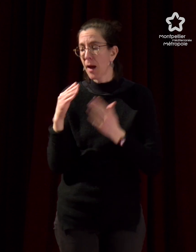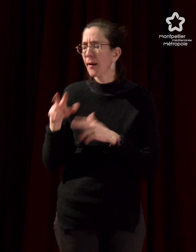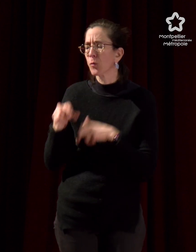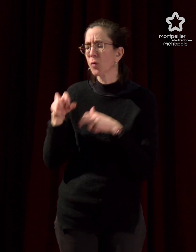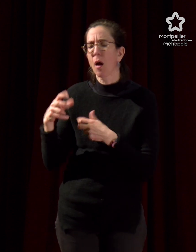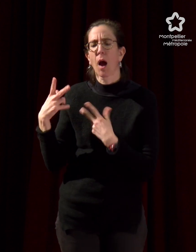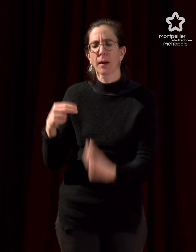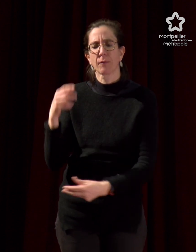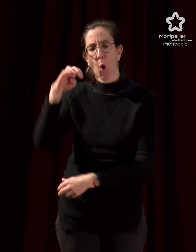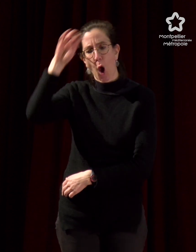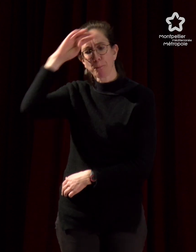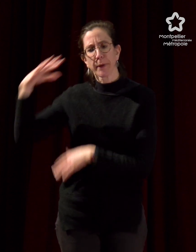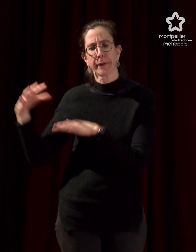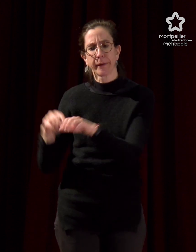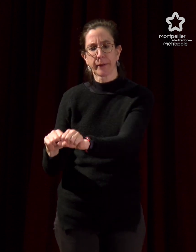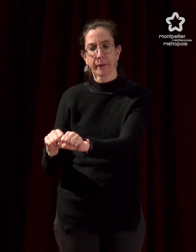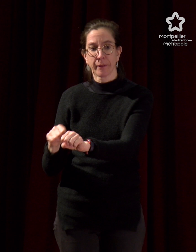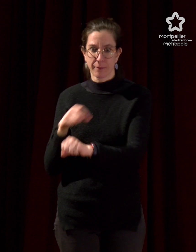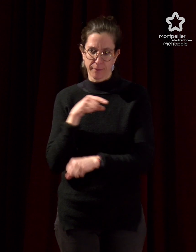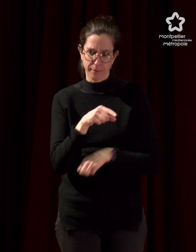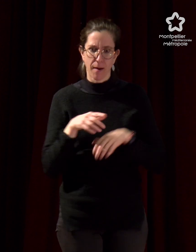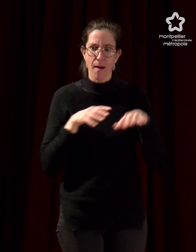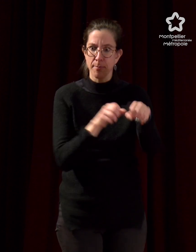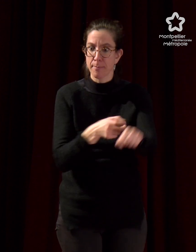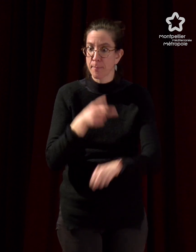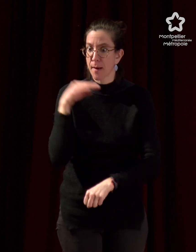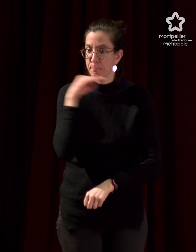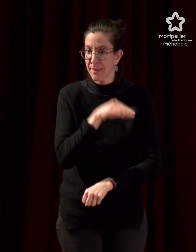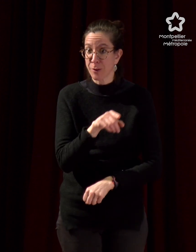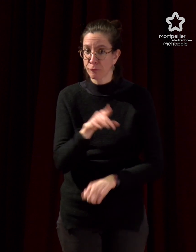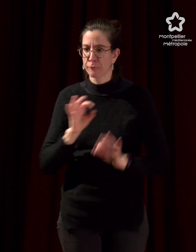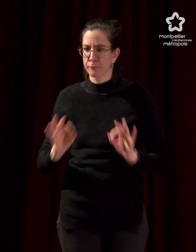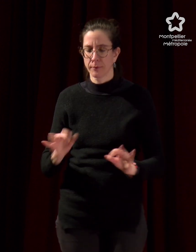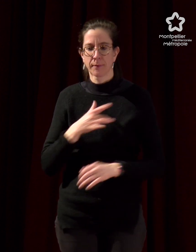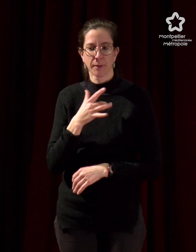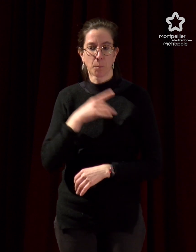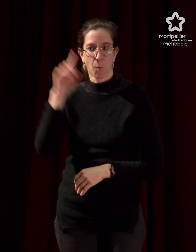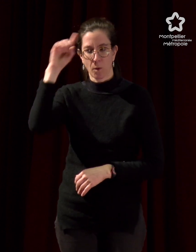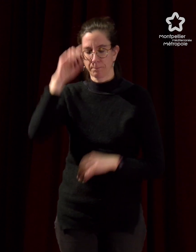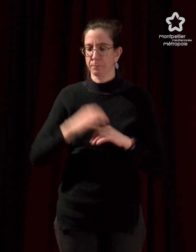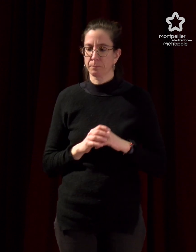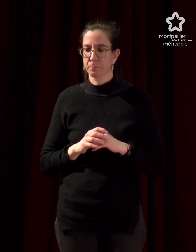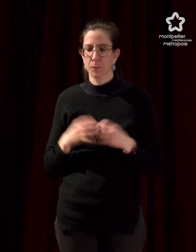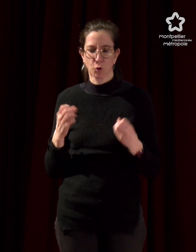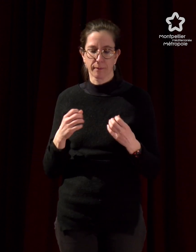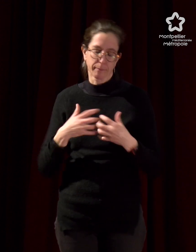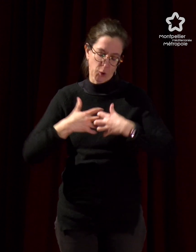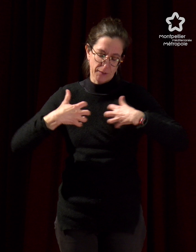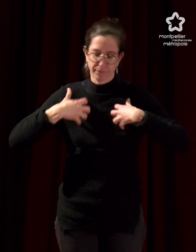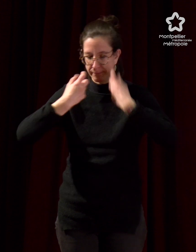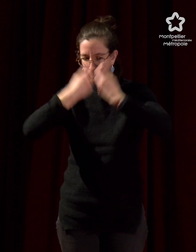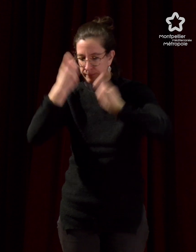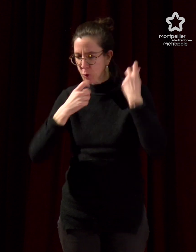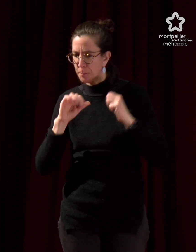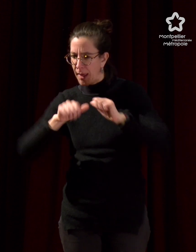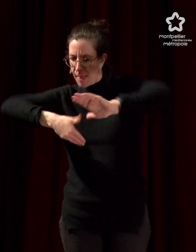en Europe. Et c'est une question qui est encore travaillée, qui est assez intéressante en fait. La question que se posent les gens qui travaillent sur la colonisation